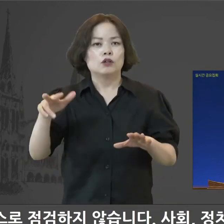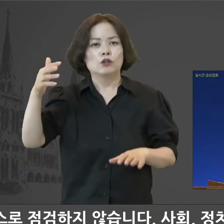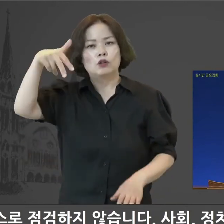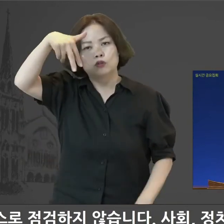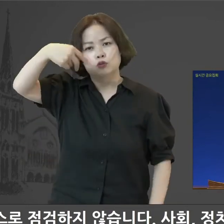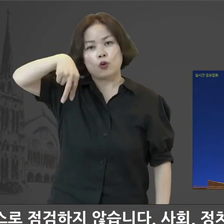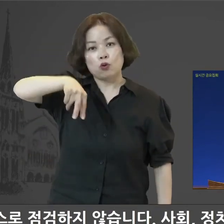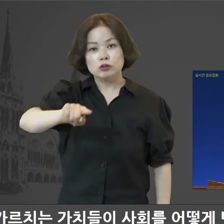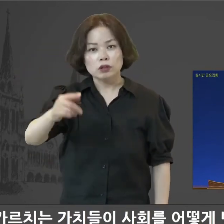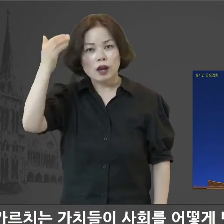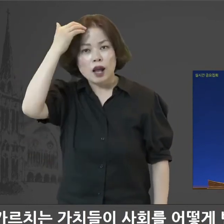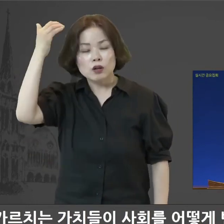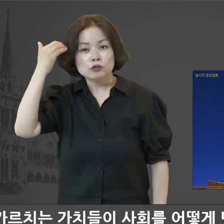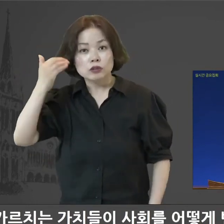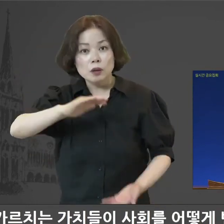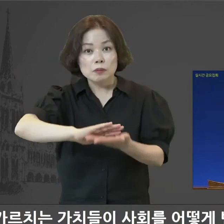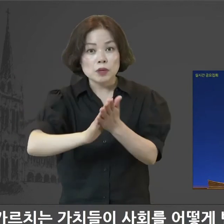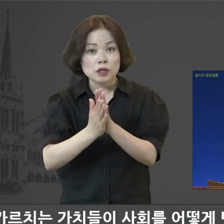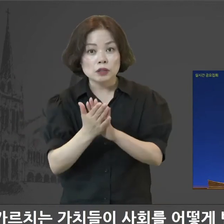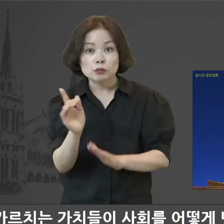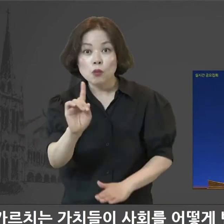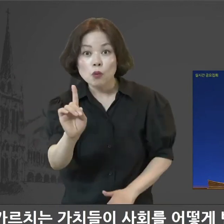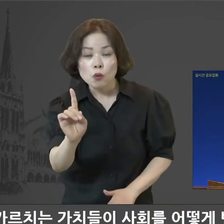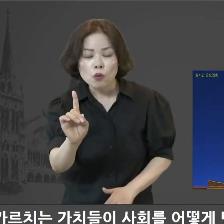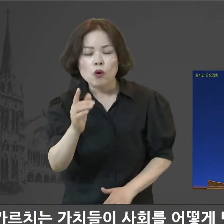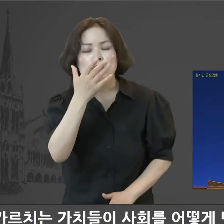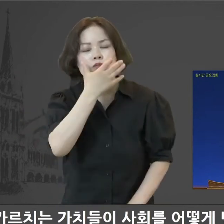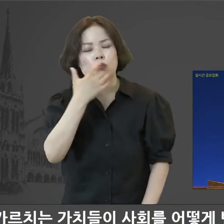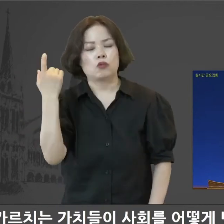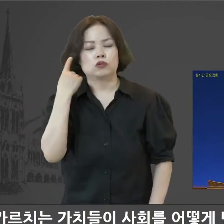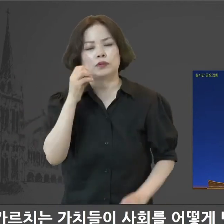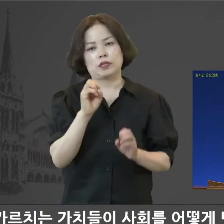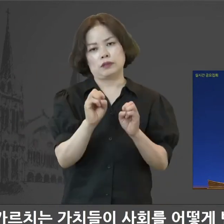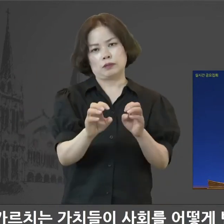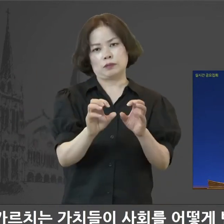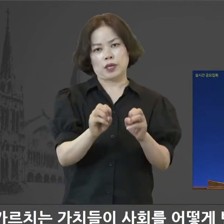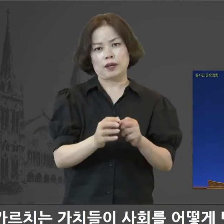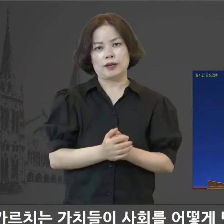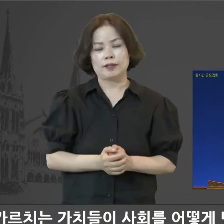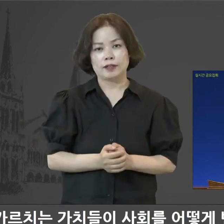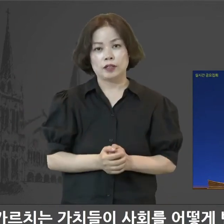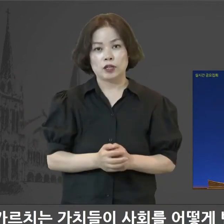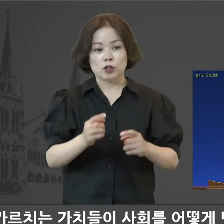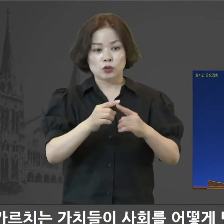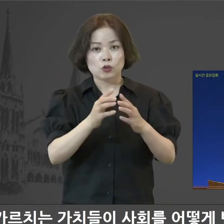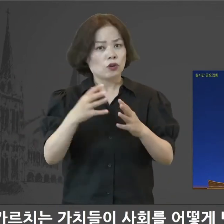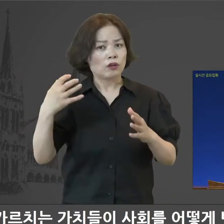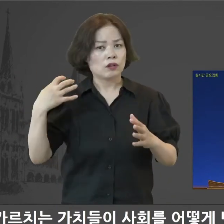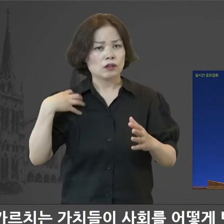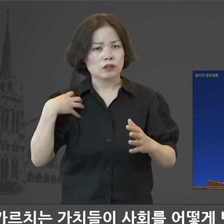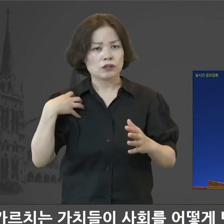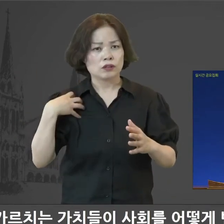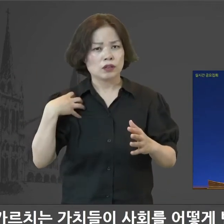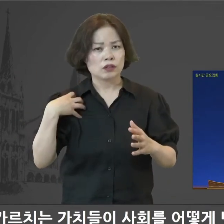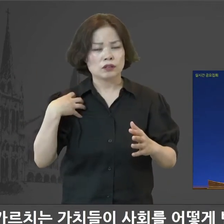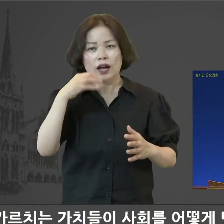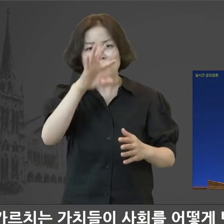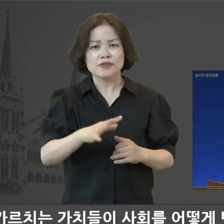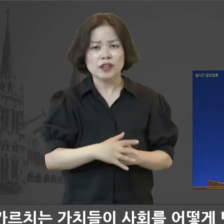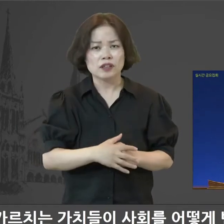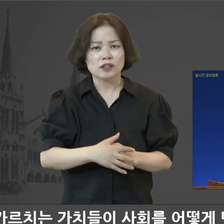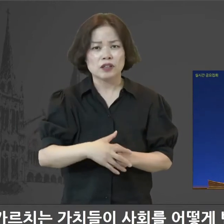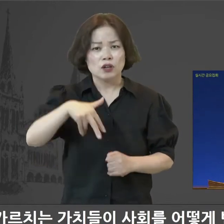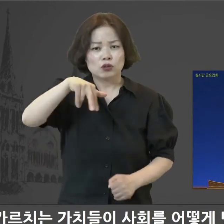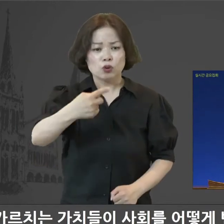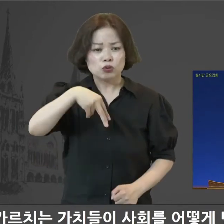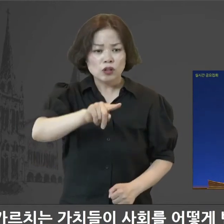조선에서 대한민국으로 우리가 어떻게 변화됐습니까? 복음의 전파, 우리 교회의 역할이 아니었으면 불가능했던 일이라는 거예요. 조선 사람을